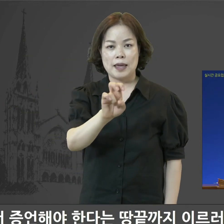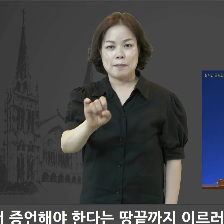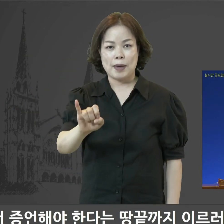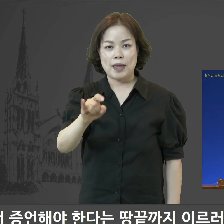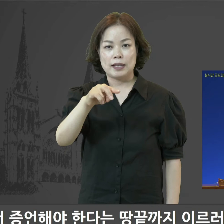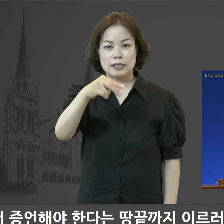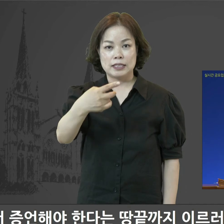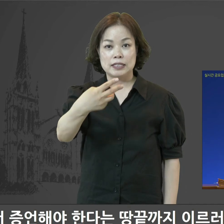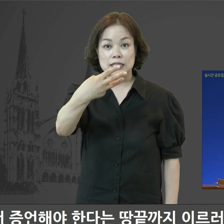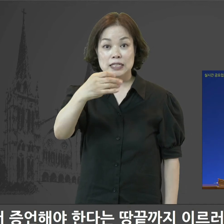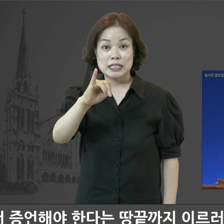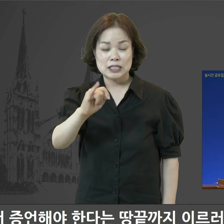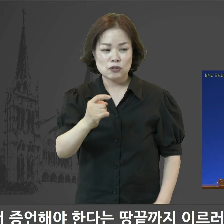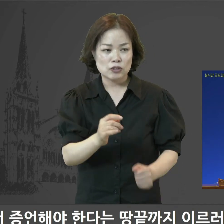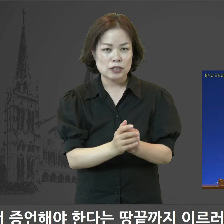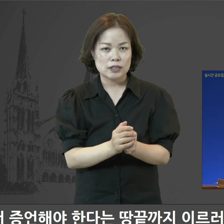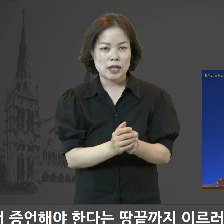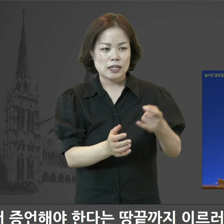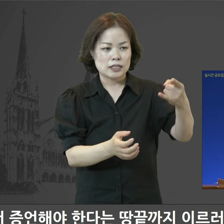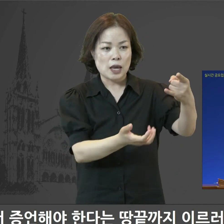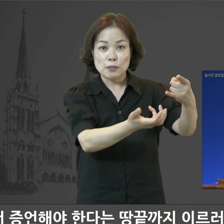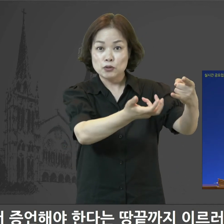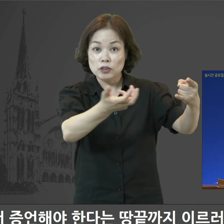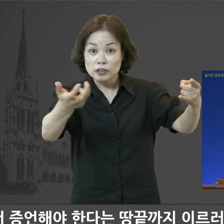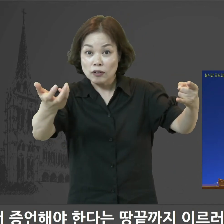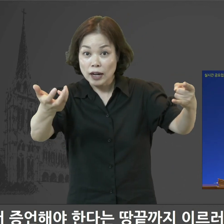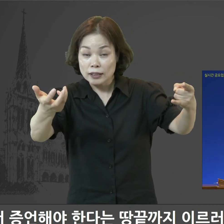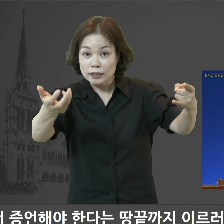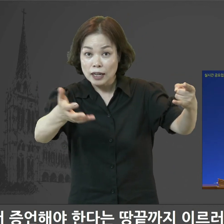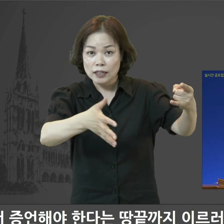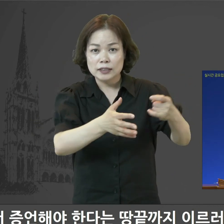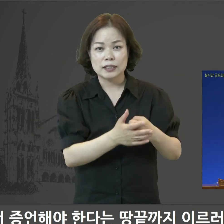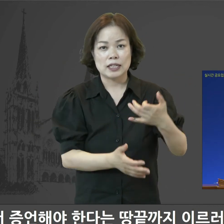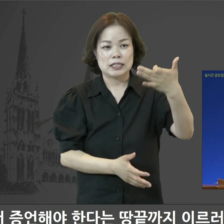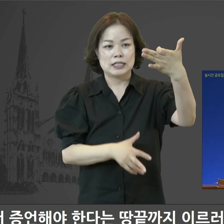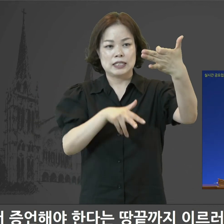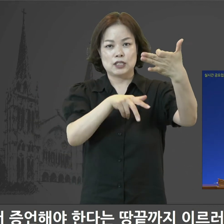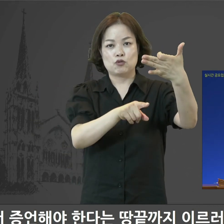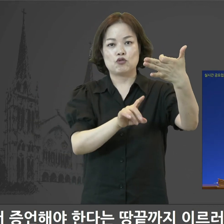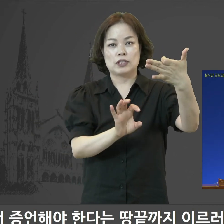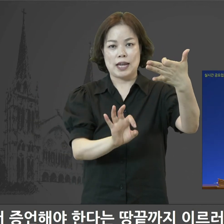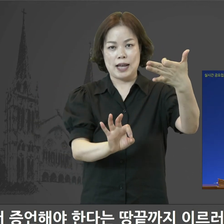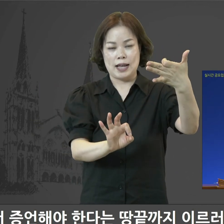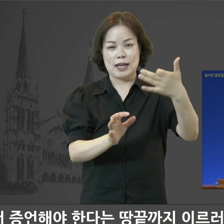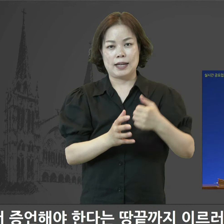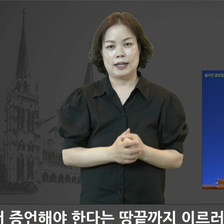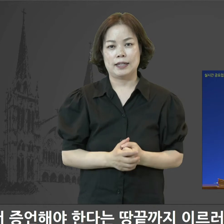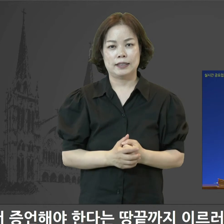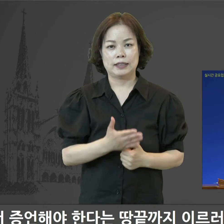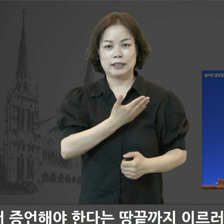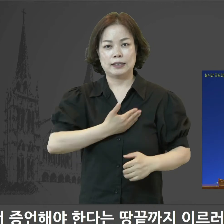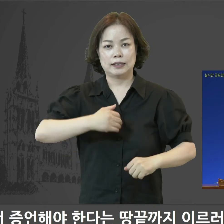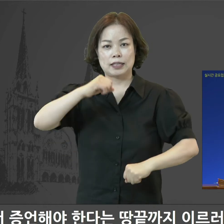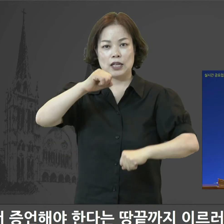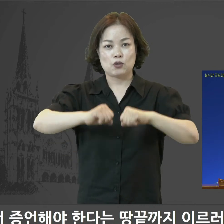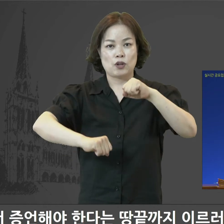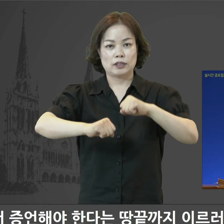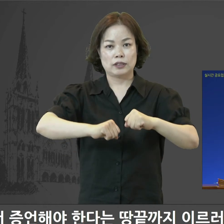바울이 에베소를 떠날 결심을 합니다. 그 장면도 보고 가십시다. 19장으로 이동해 보면요, 사도행전